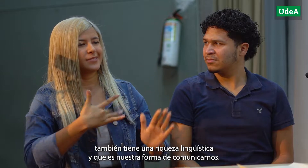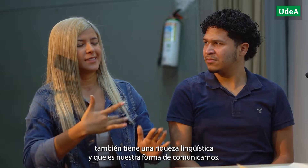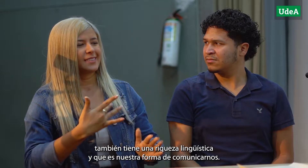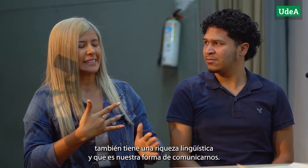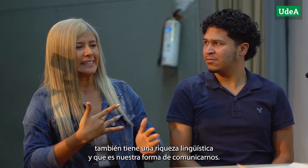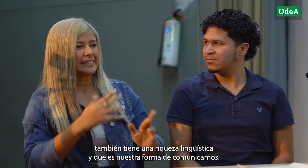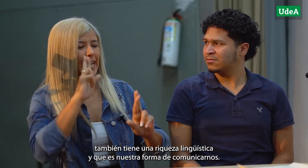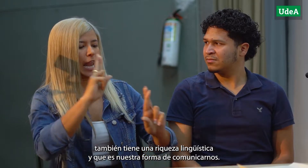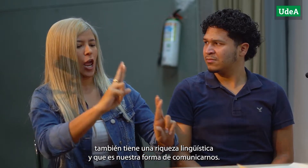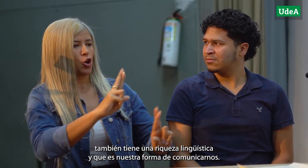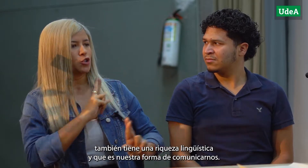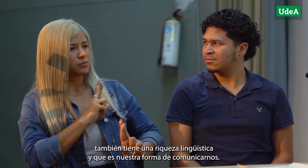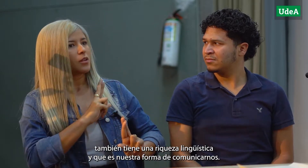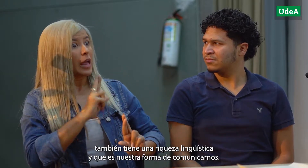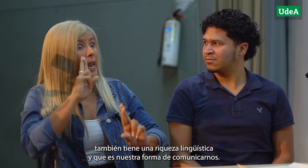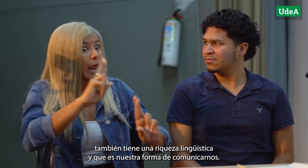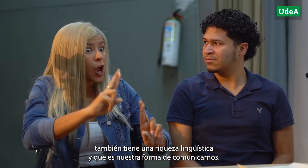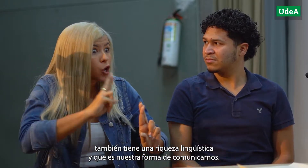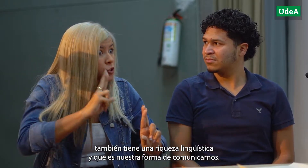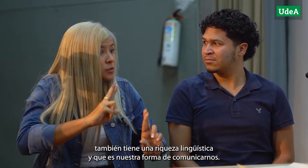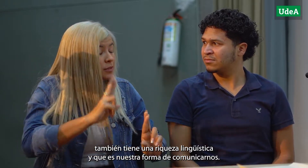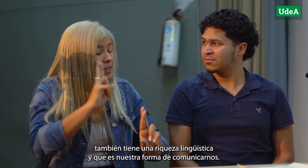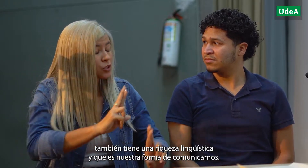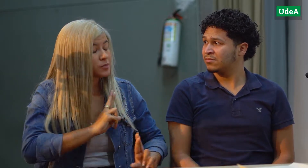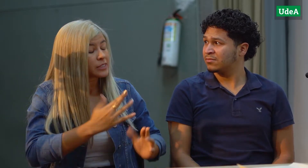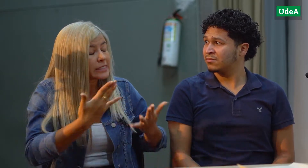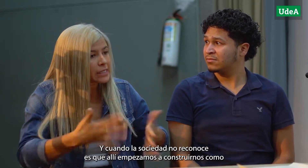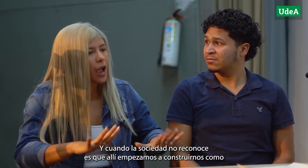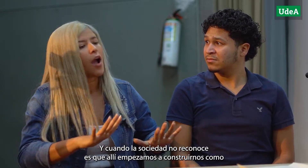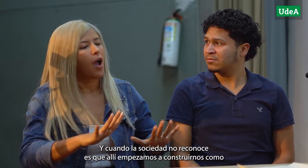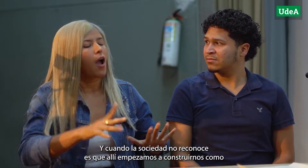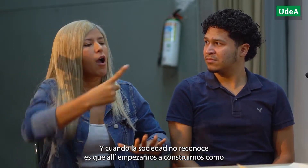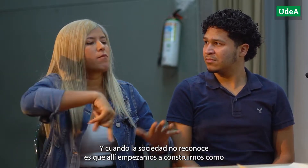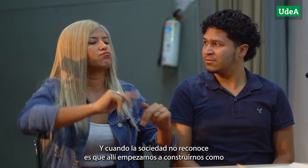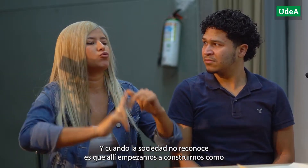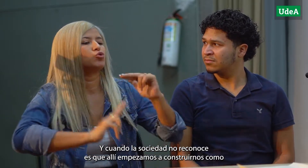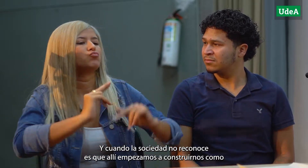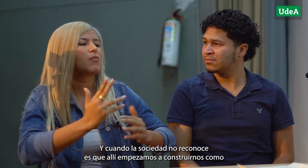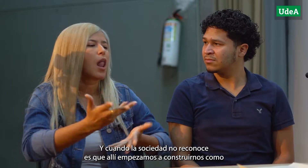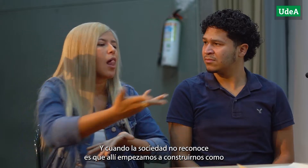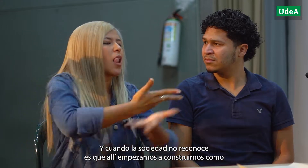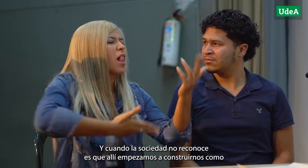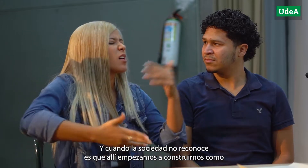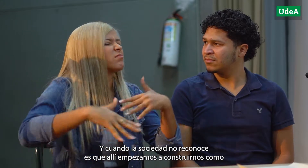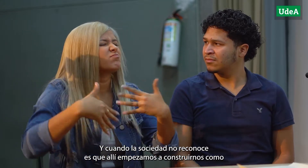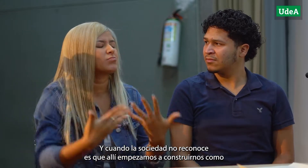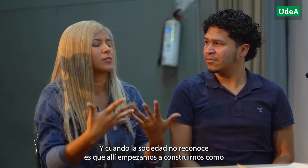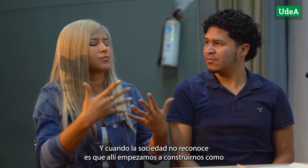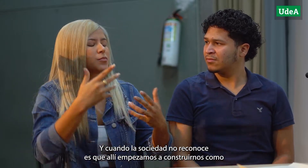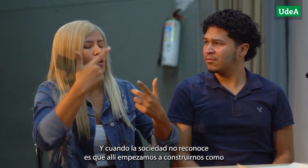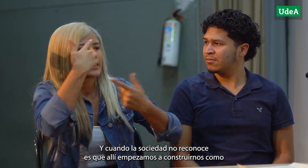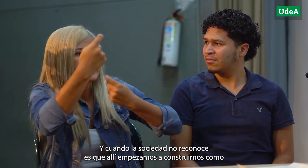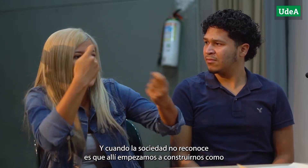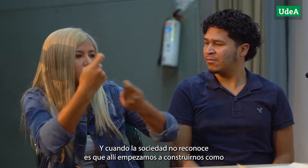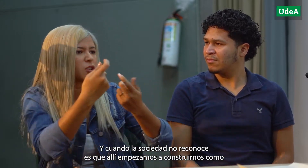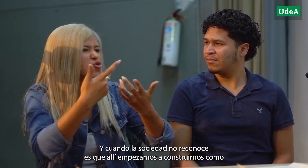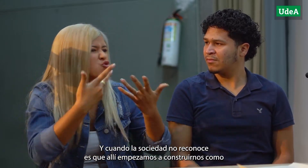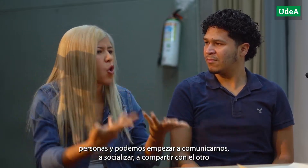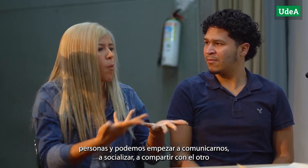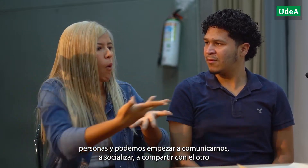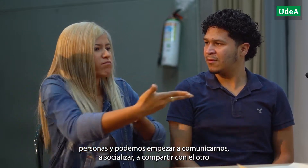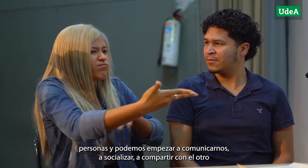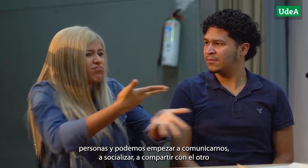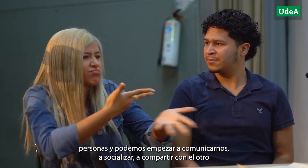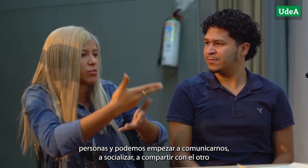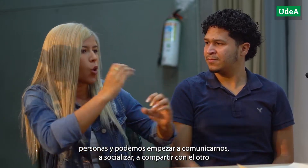riqueza lingüística y que es nuestra forma de comunicarnos. Y cuando la sociedad nos reconoce es que allí empezamos a construirnos